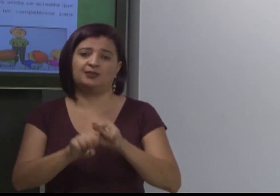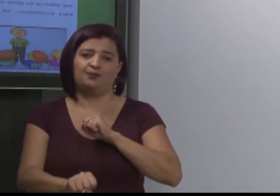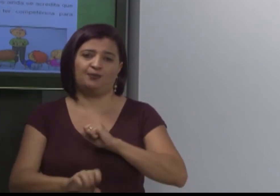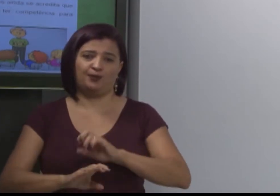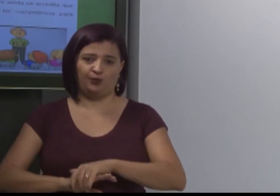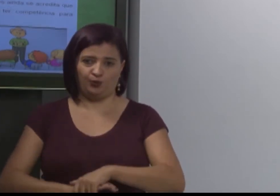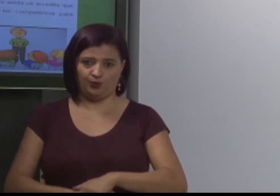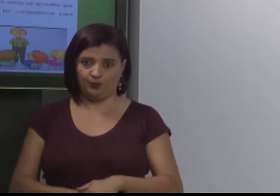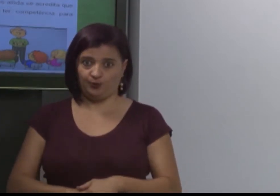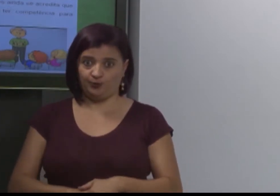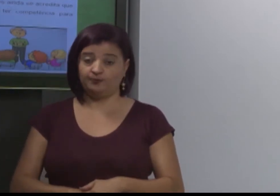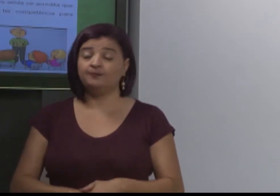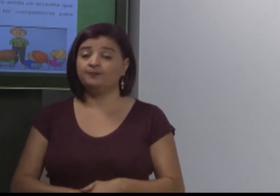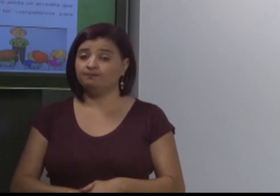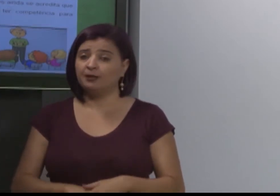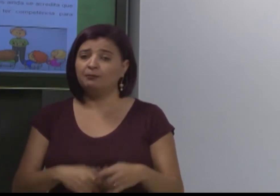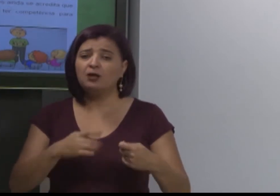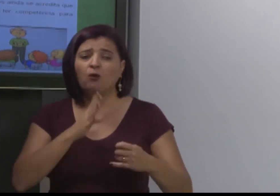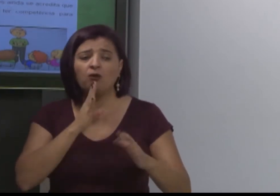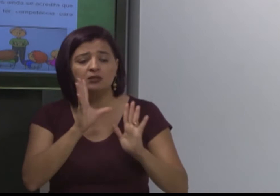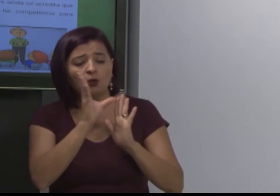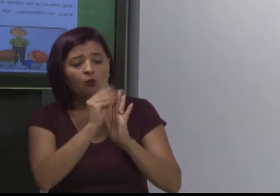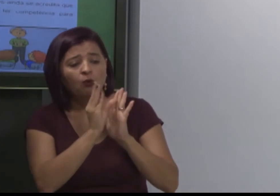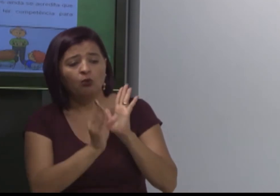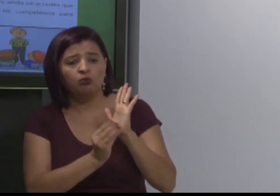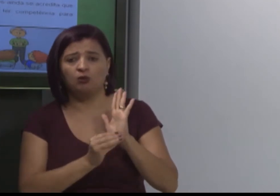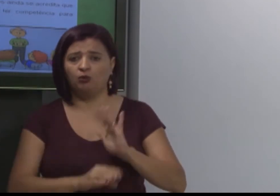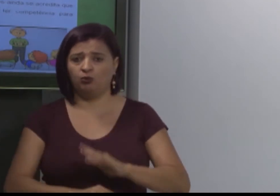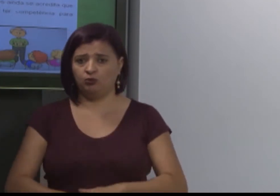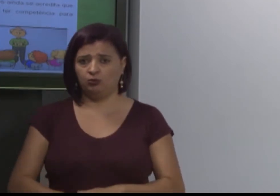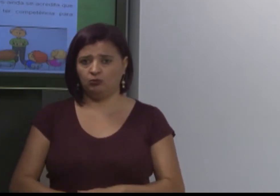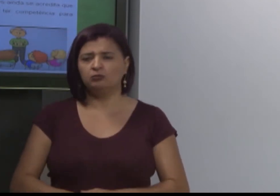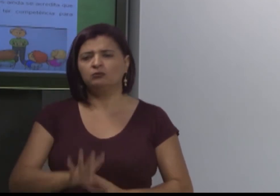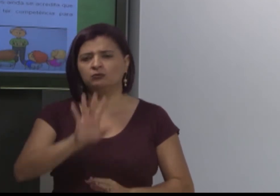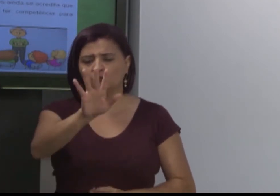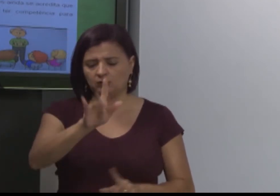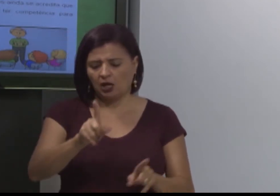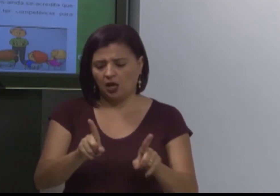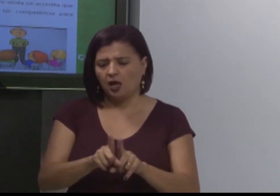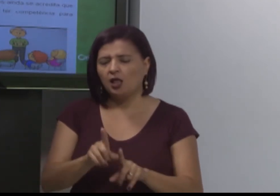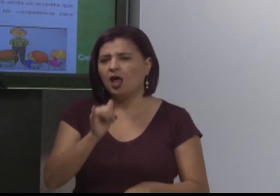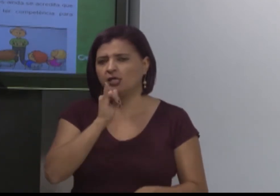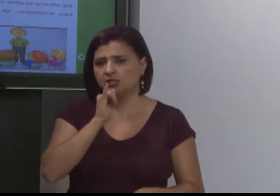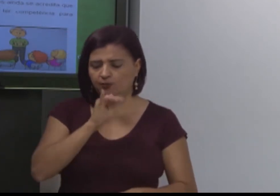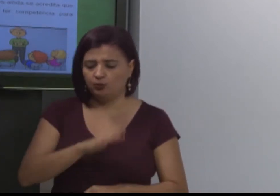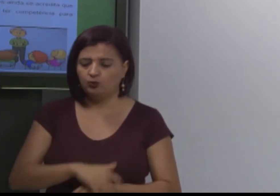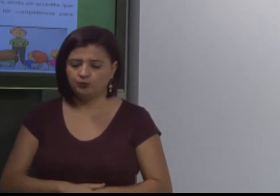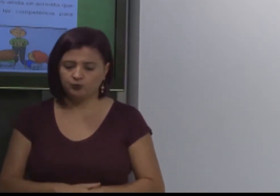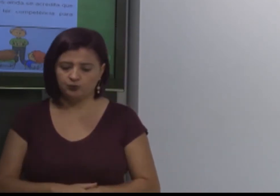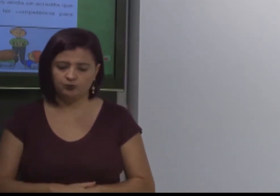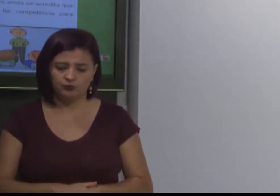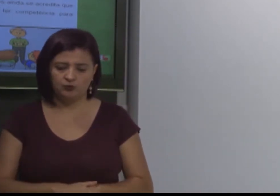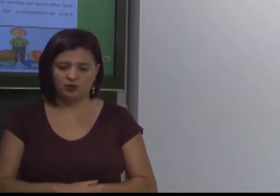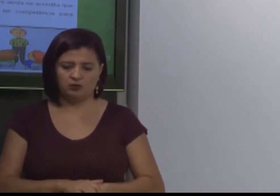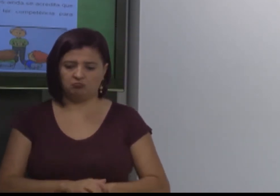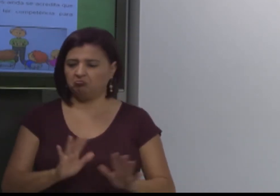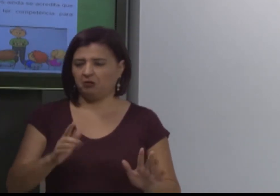bem assim. É necessário conhecimento e formação. Saber conteúdos. Por